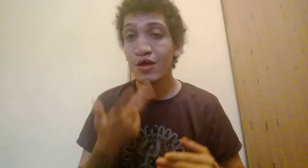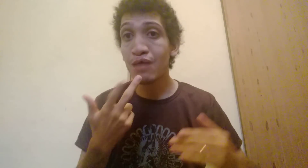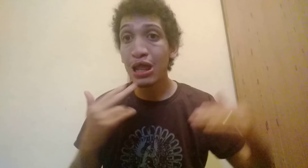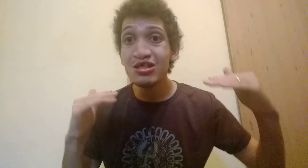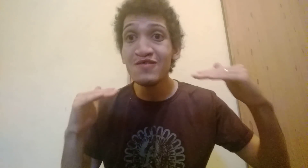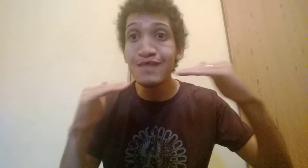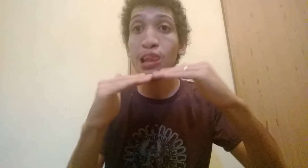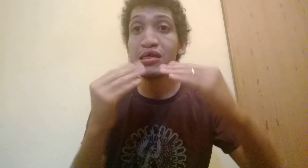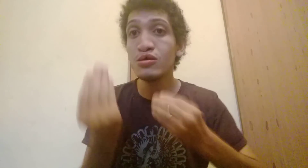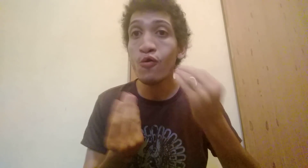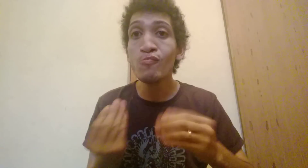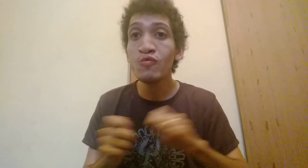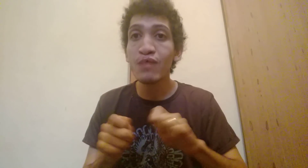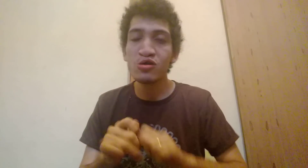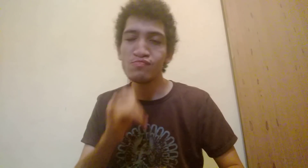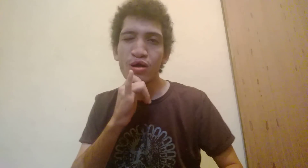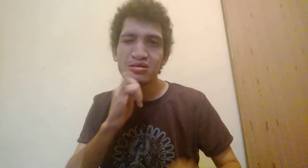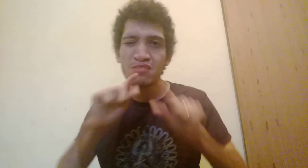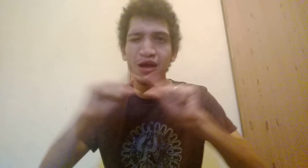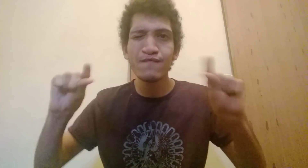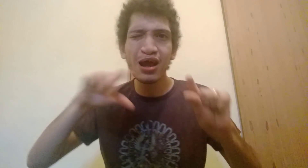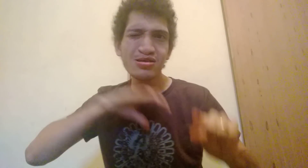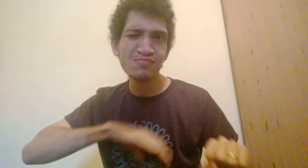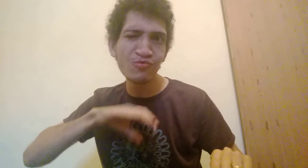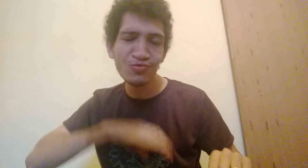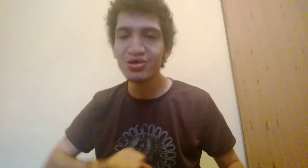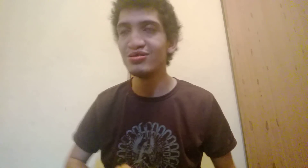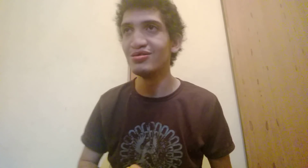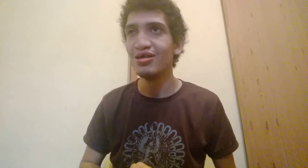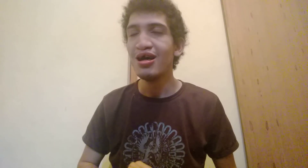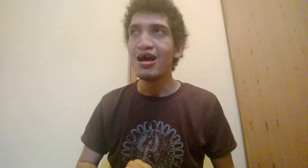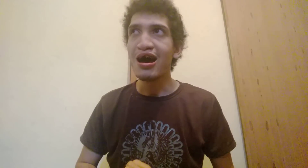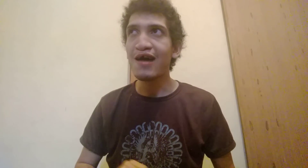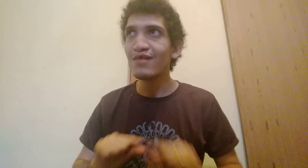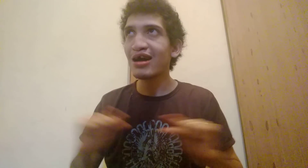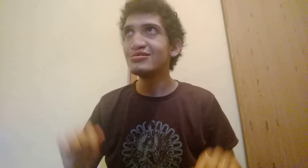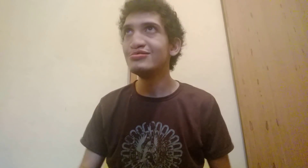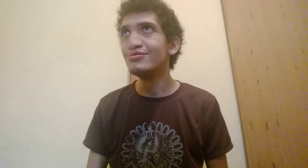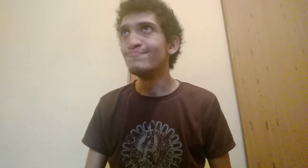quero falar de equivalência. Como eu passo, por exemplo, a praia em português. A praia em português.